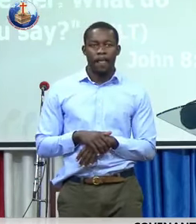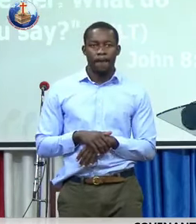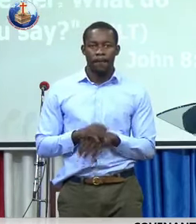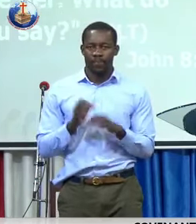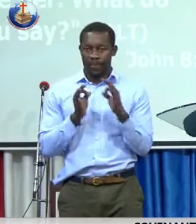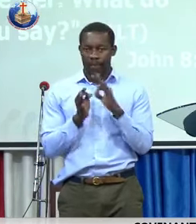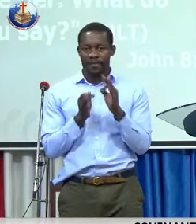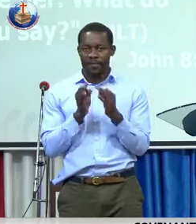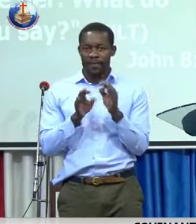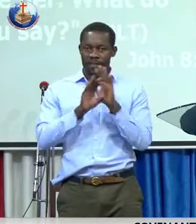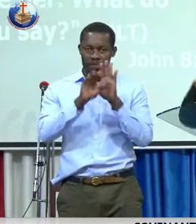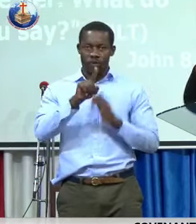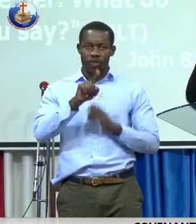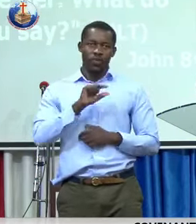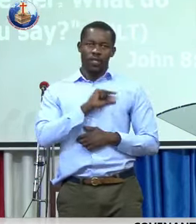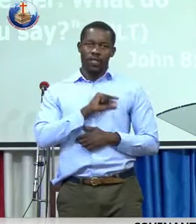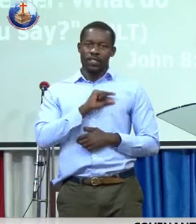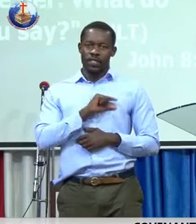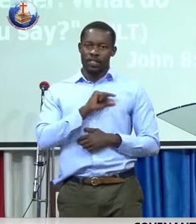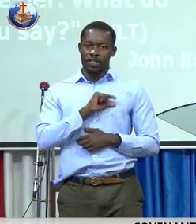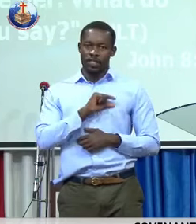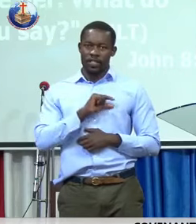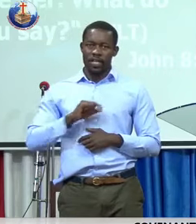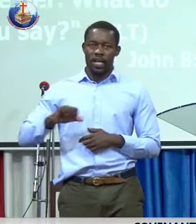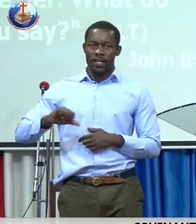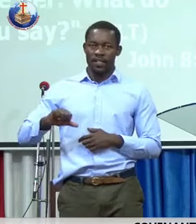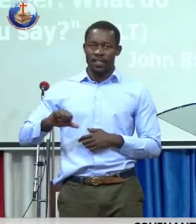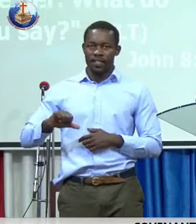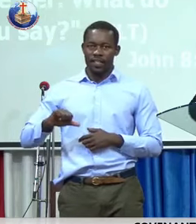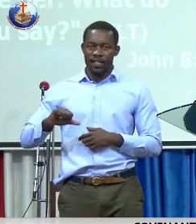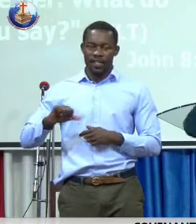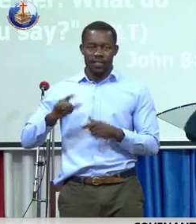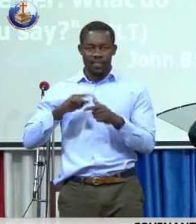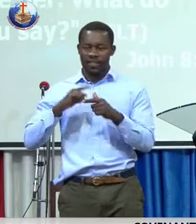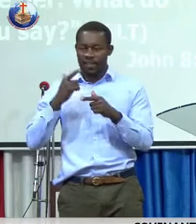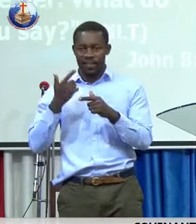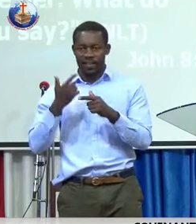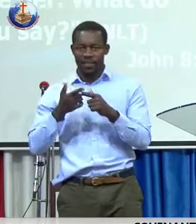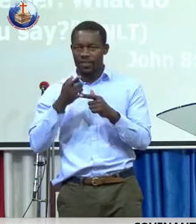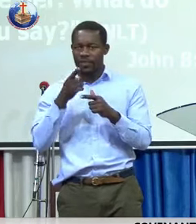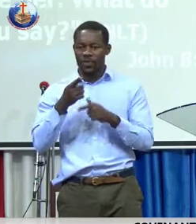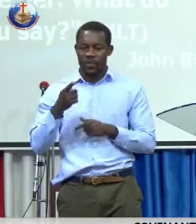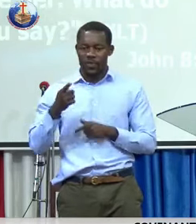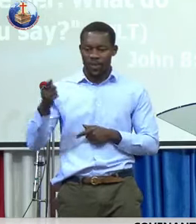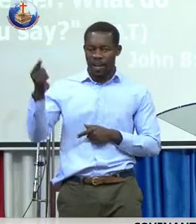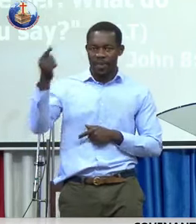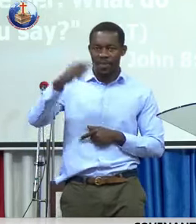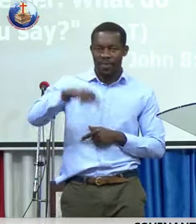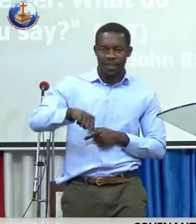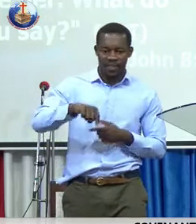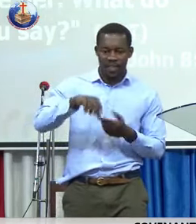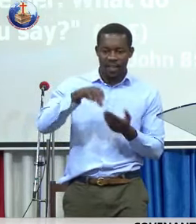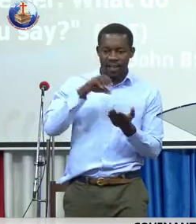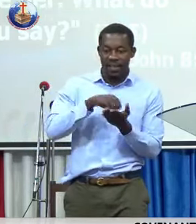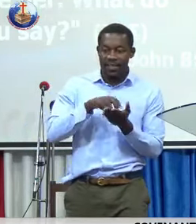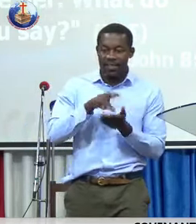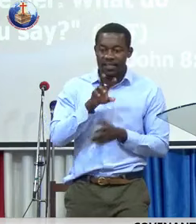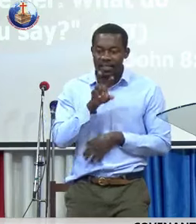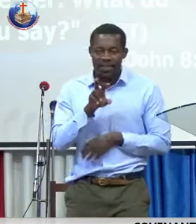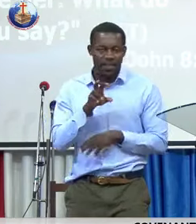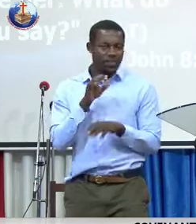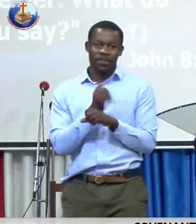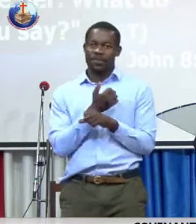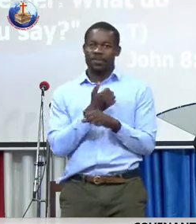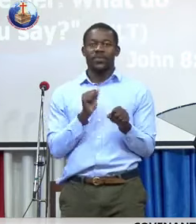you are guilty of adultery, don't come to be a witness in an adultery case. Kwa hivyo wewe kama wewe ni msharati ama mzinzi usiuje kutoa